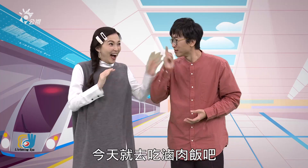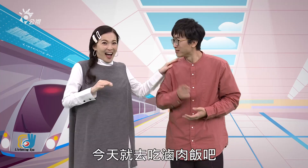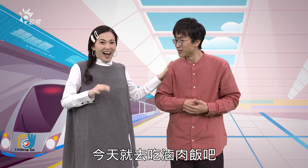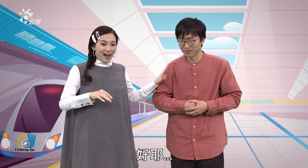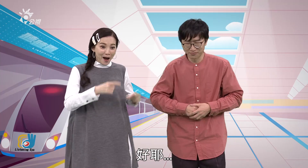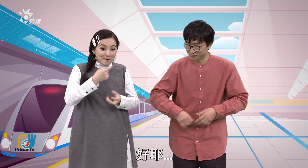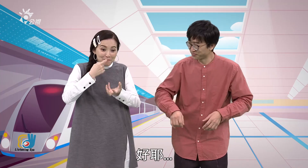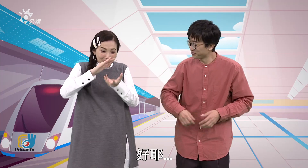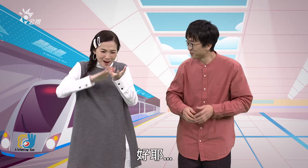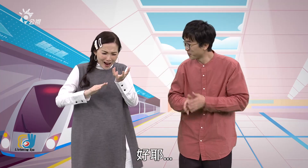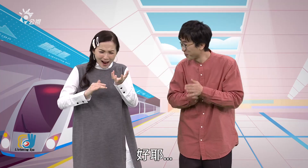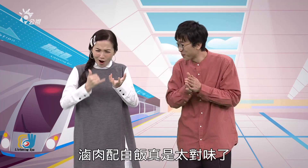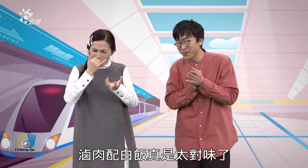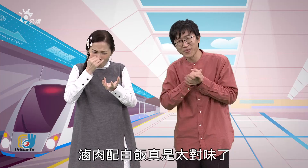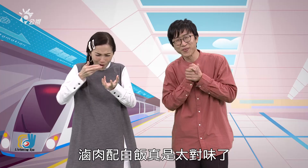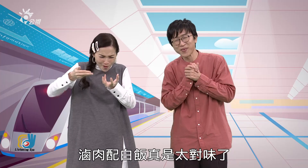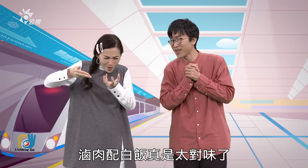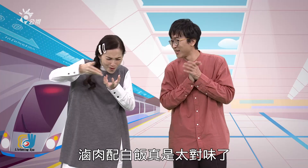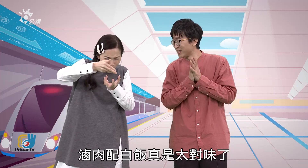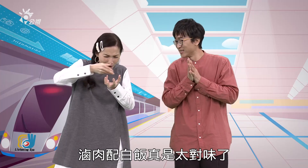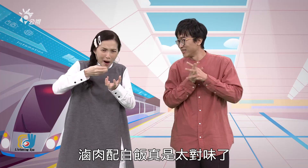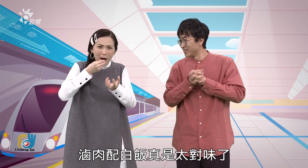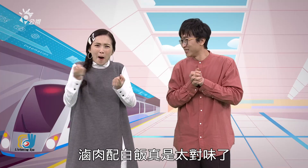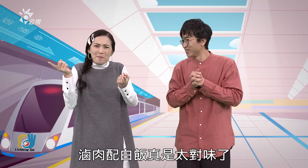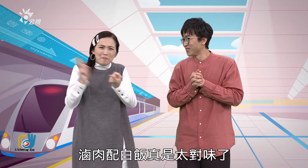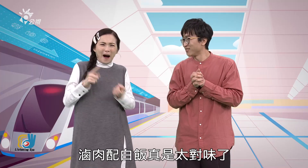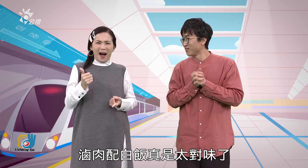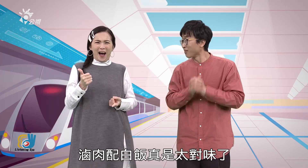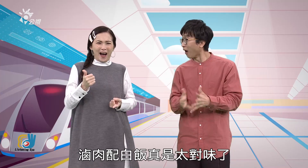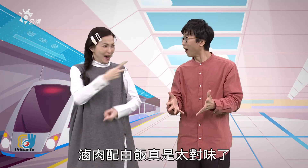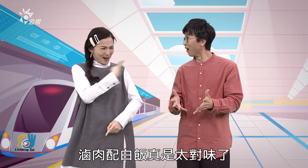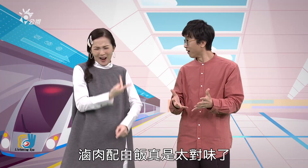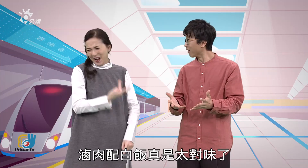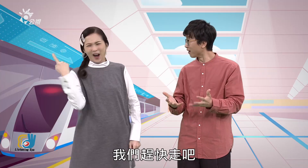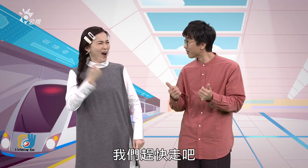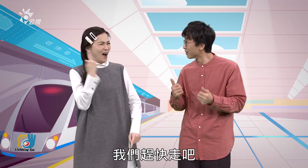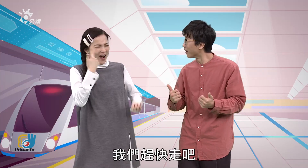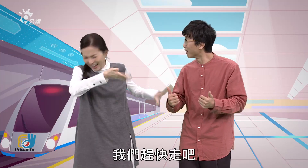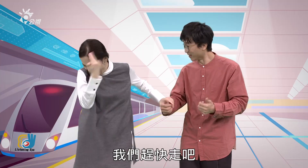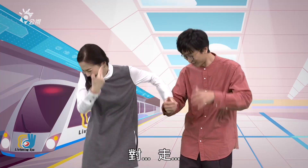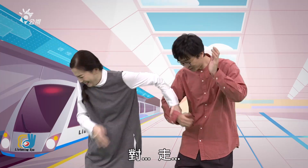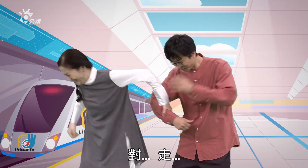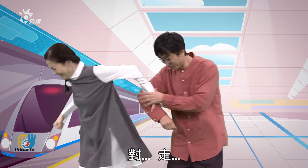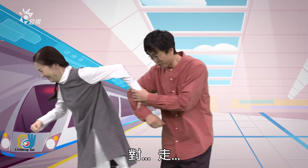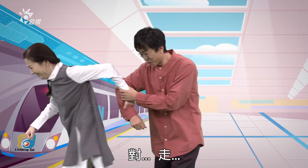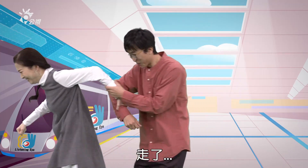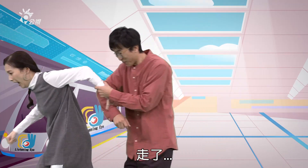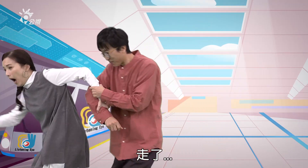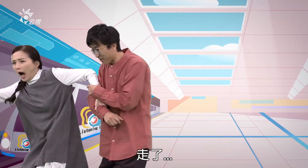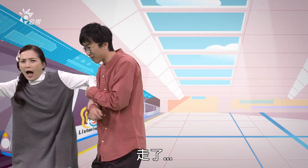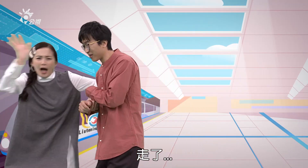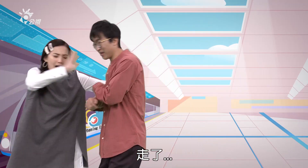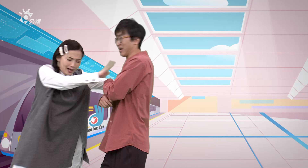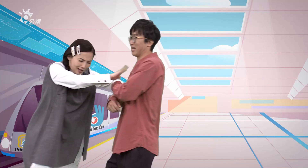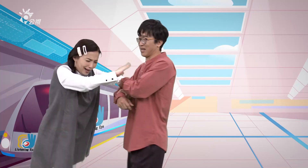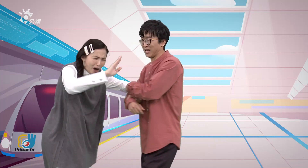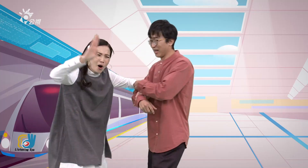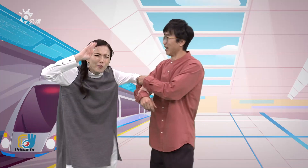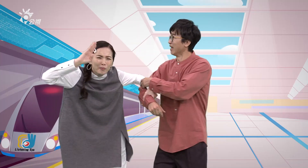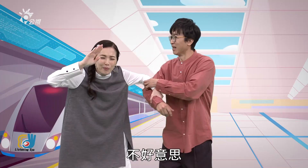吧。 好哎，好哎，卤肉配白饭，真是太对味了。我们赶快走吧。 对，走。